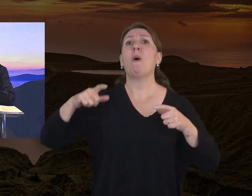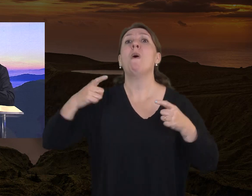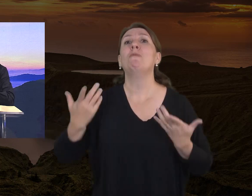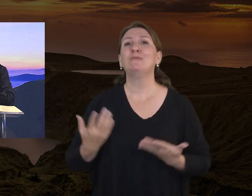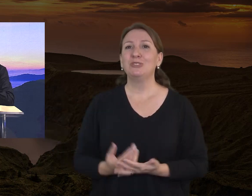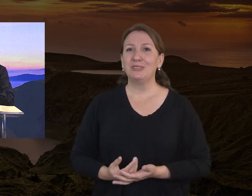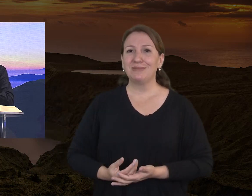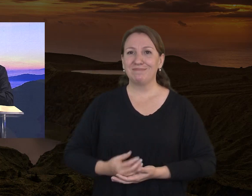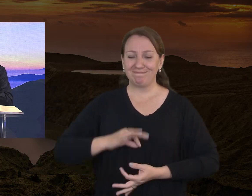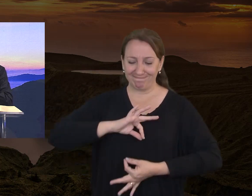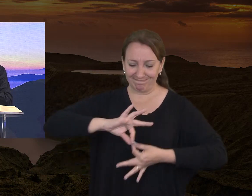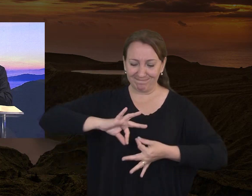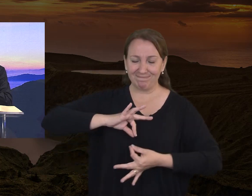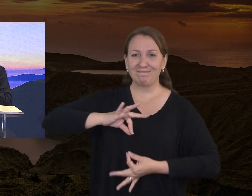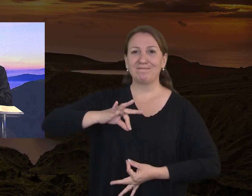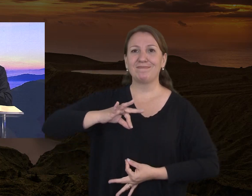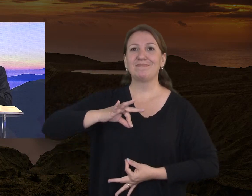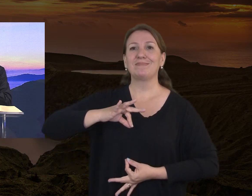seu espírito.